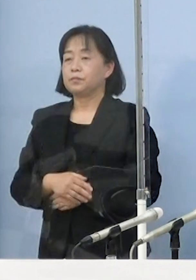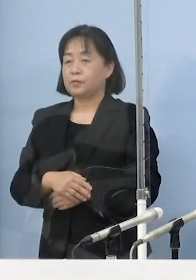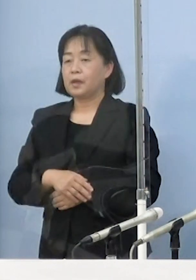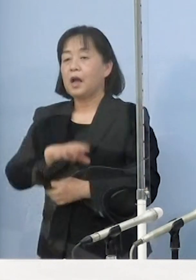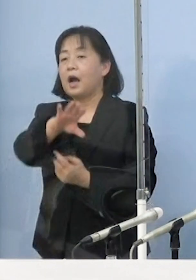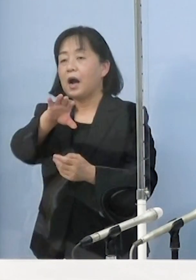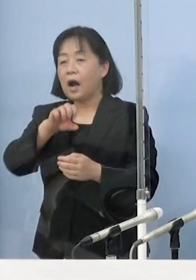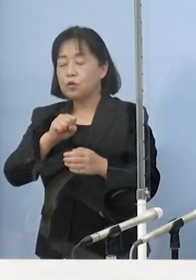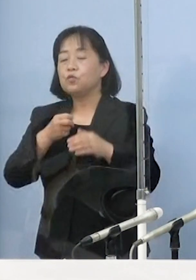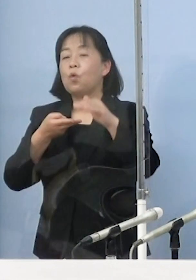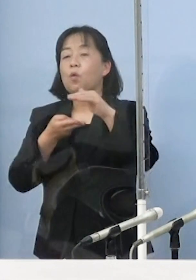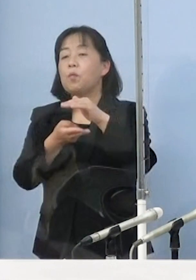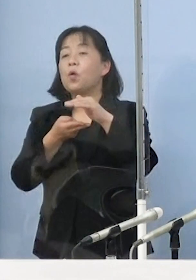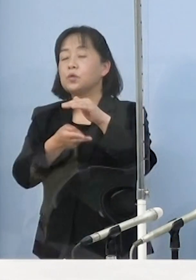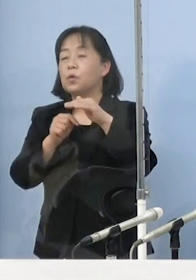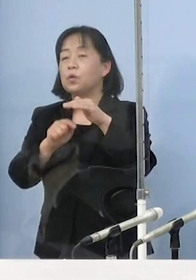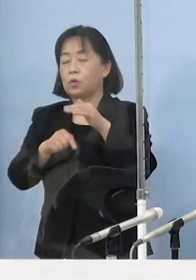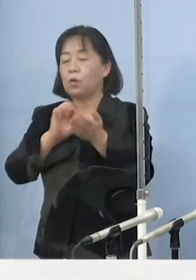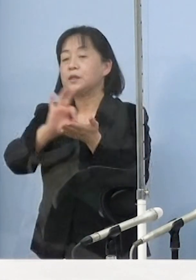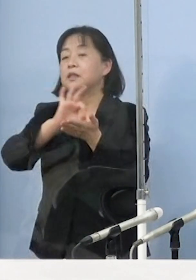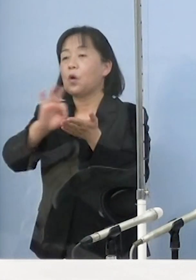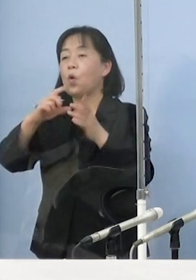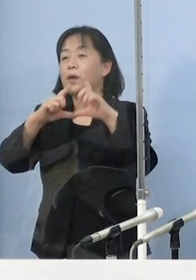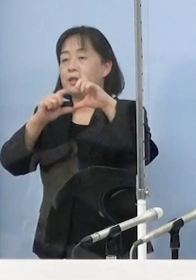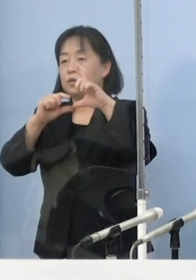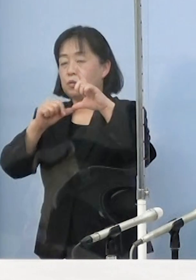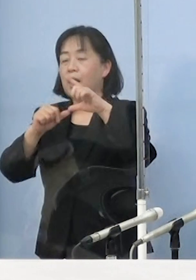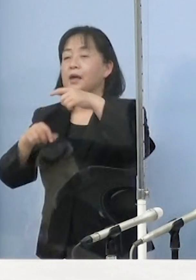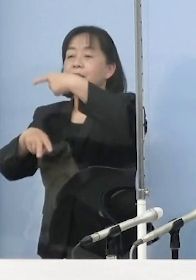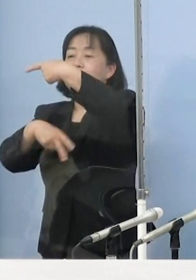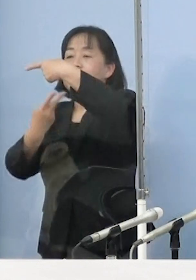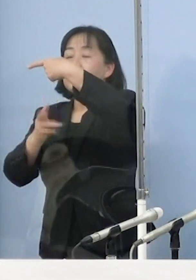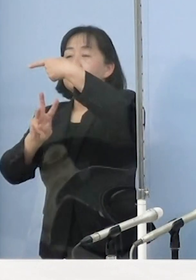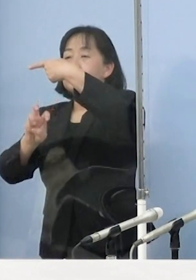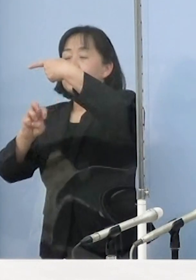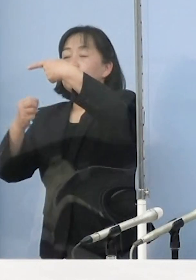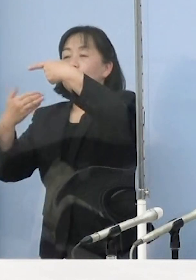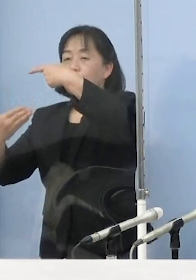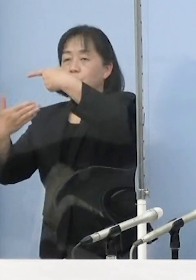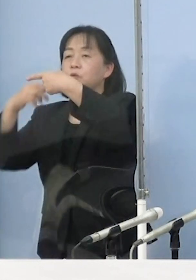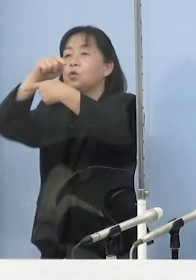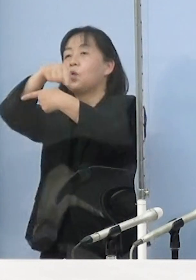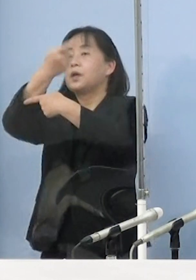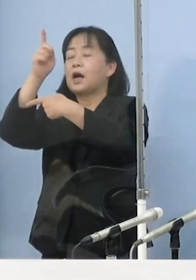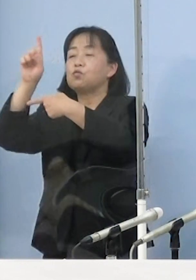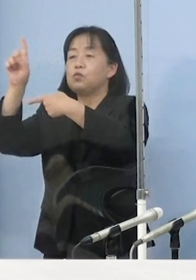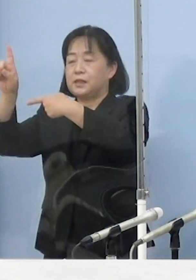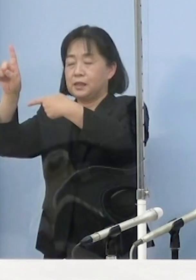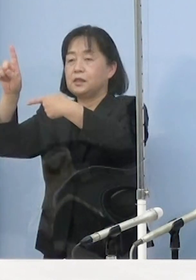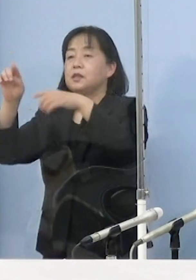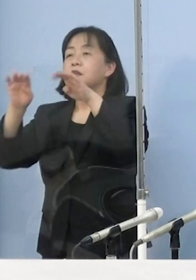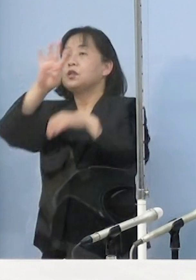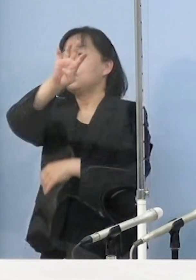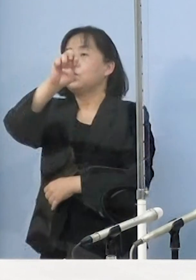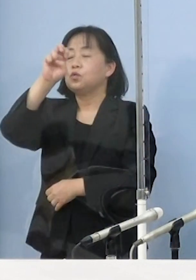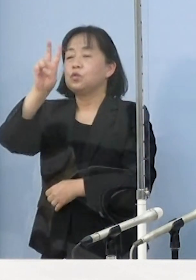保病床の使用率については239分の101、